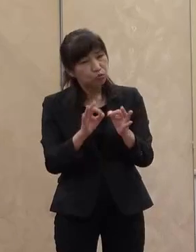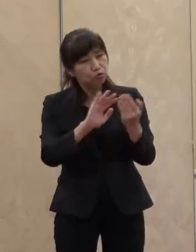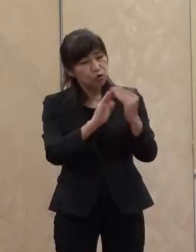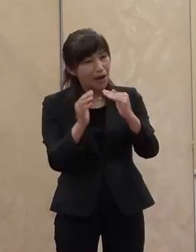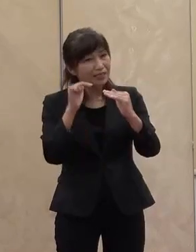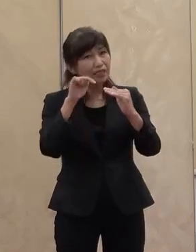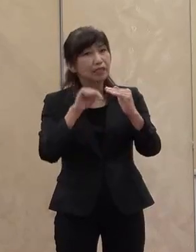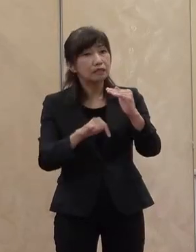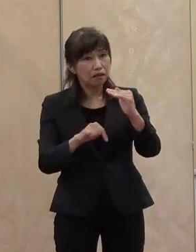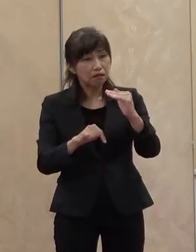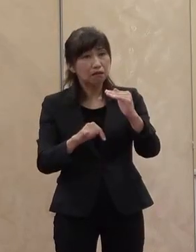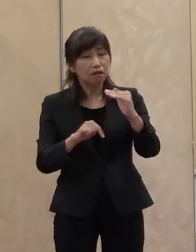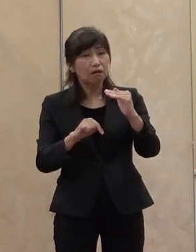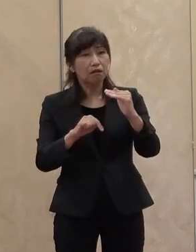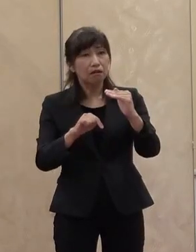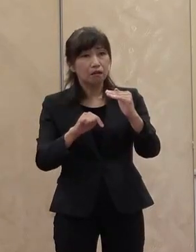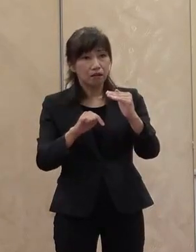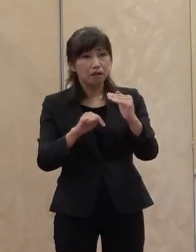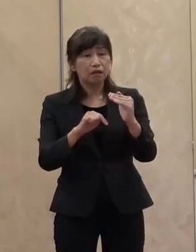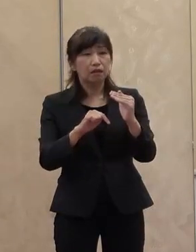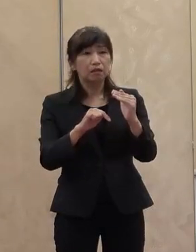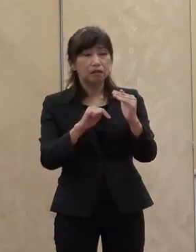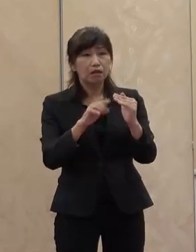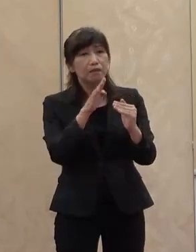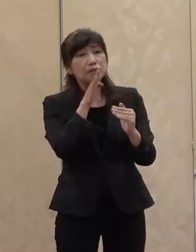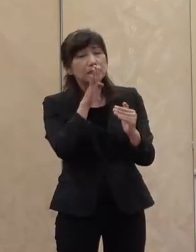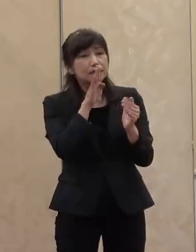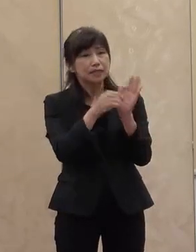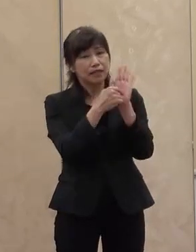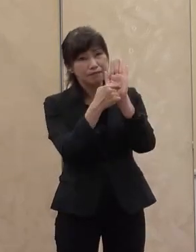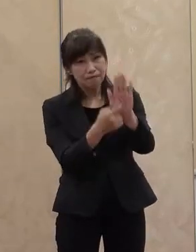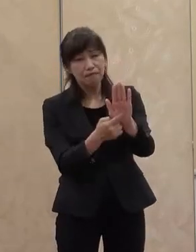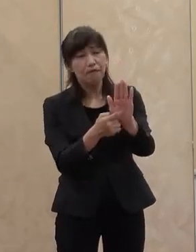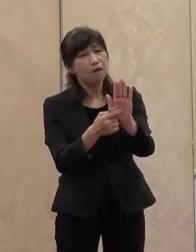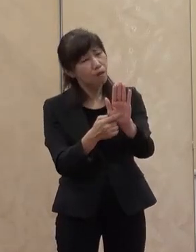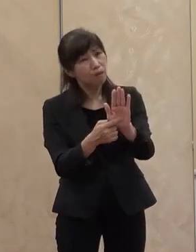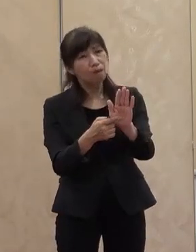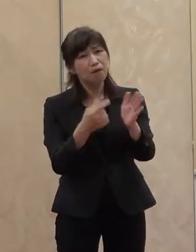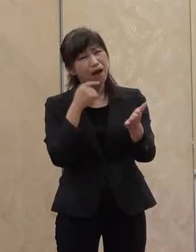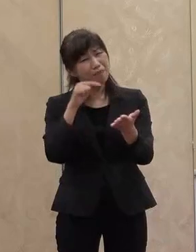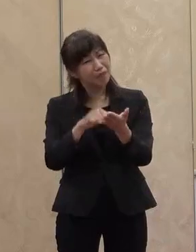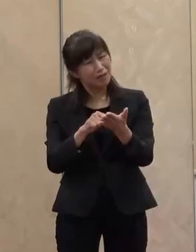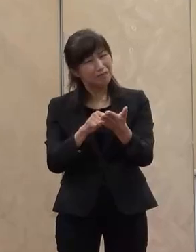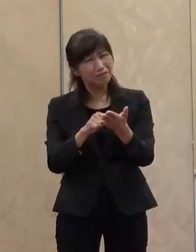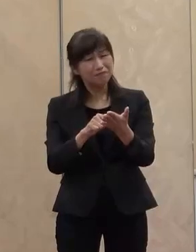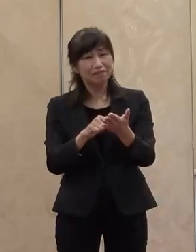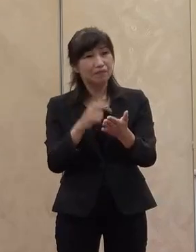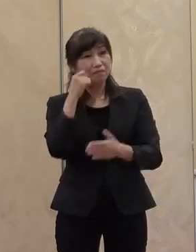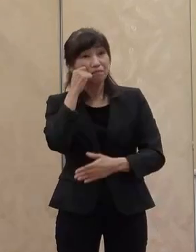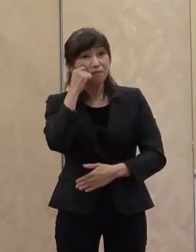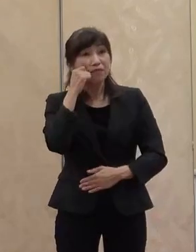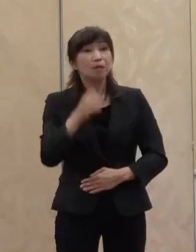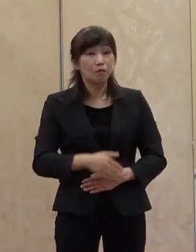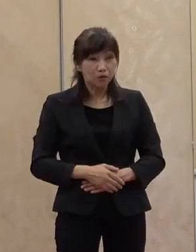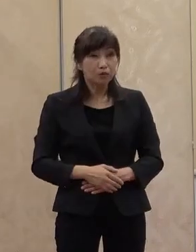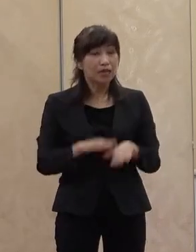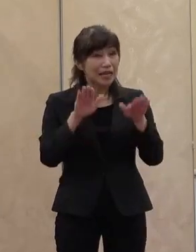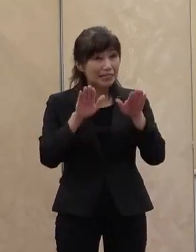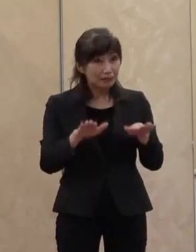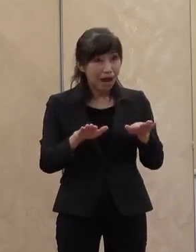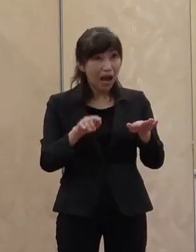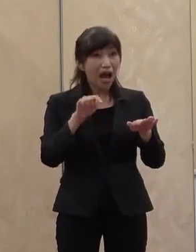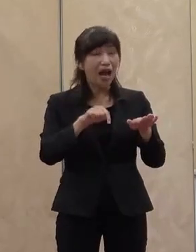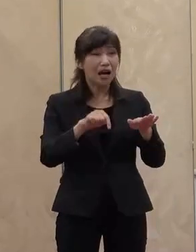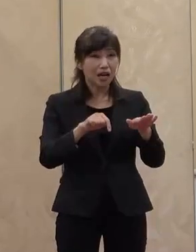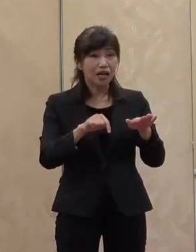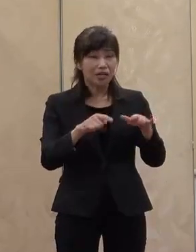行するというのは簡単ではないと思っています。ですので、それを目指していくとなれば、やっぱり今の日本の硬直的な